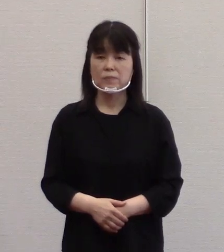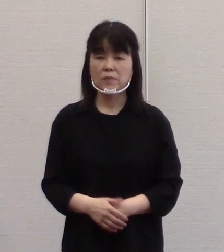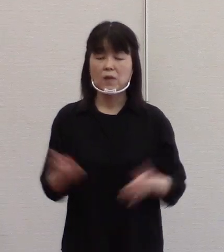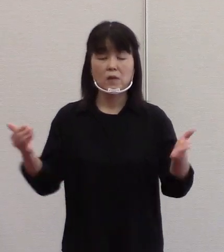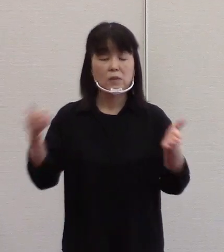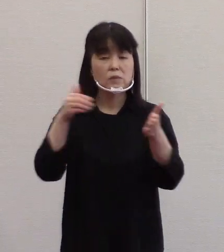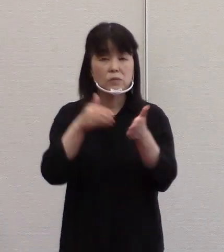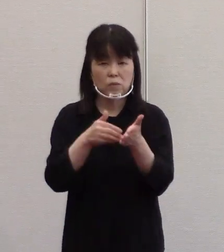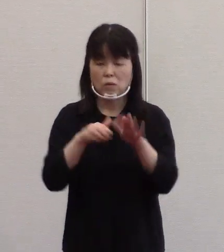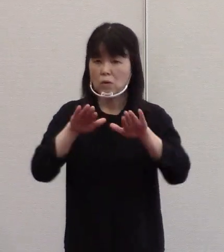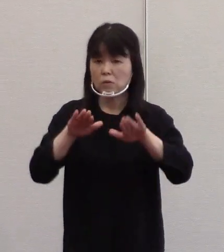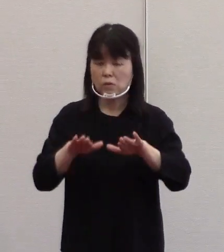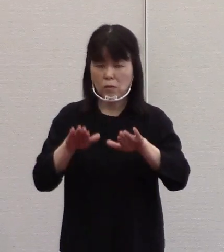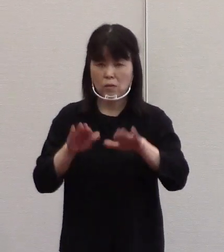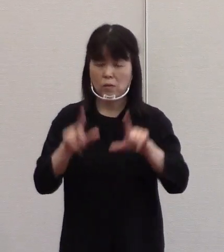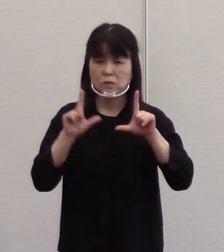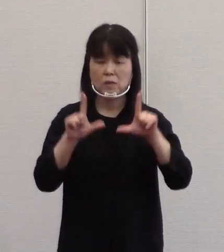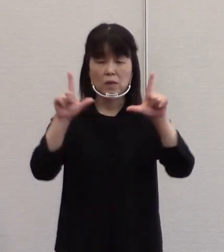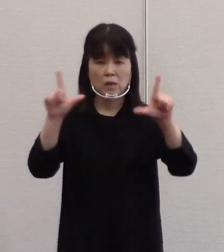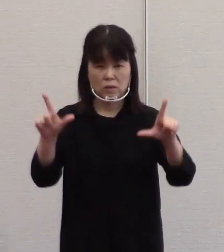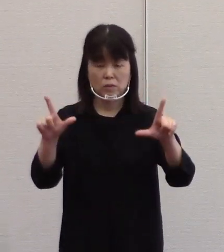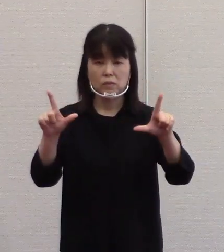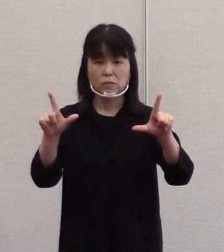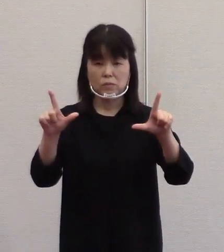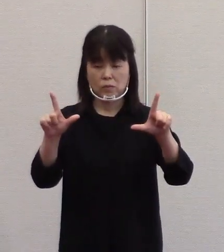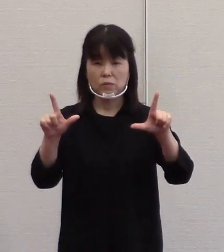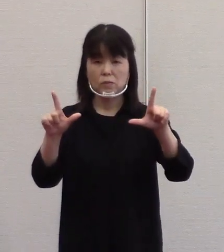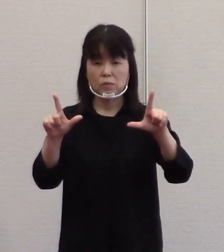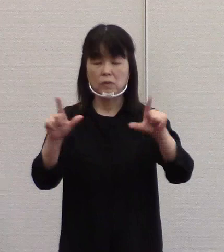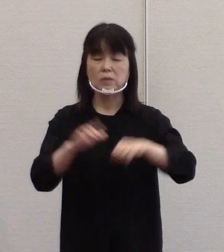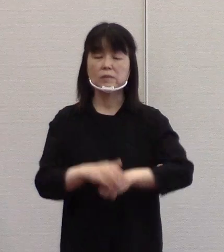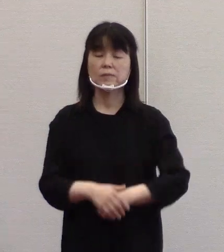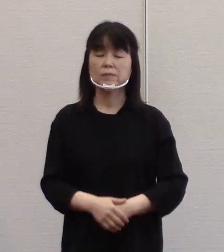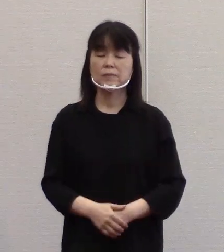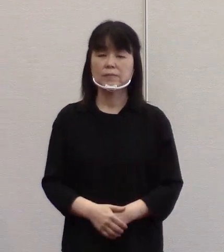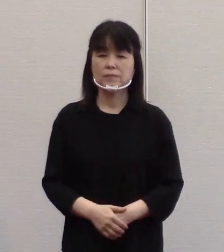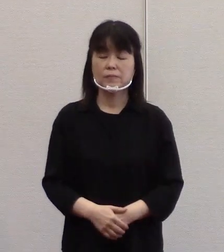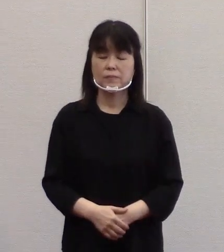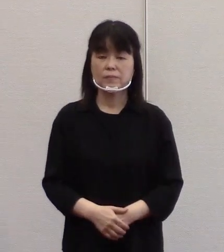皆さんにお知らせするものでございますが、まあ